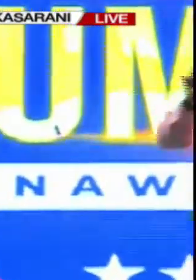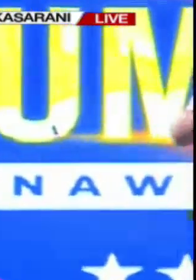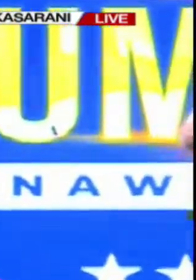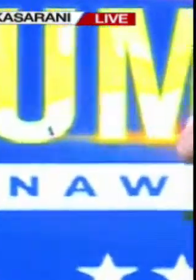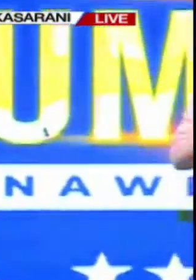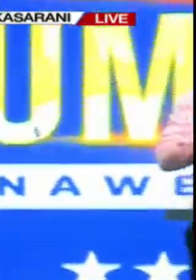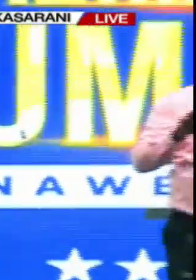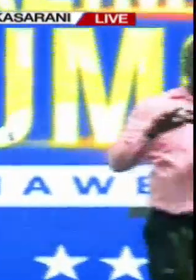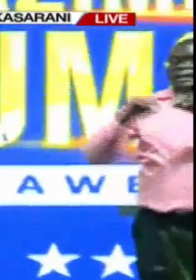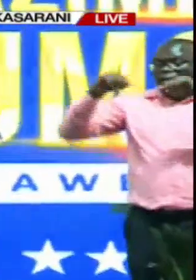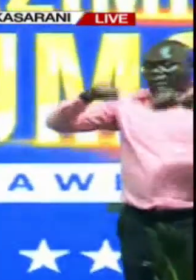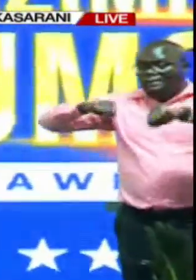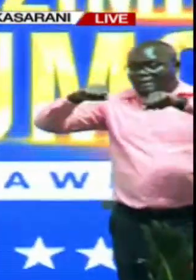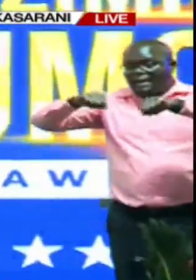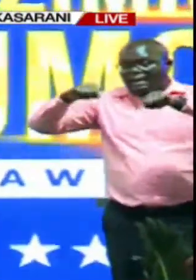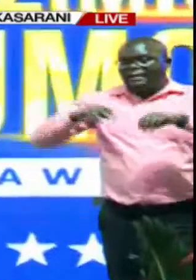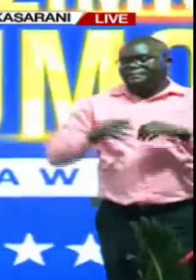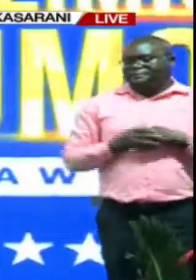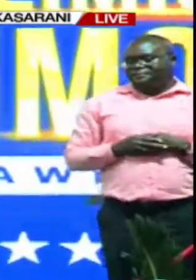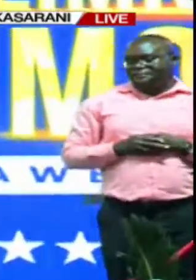Azimio!